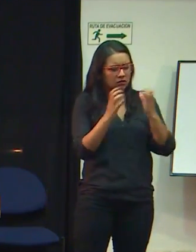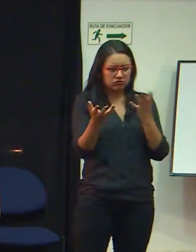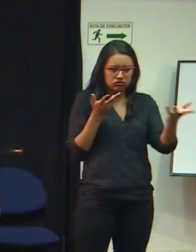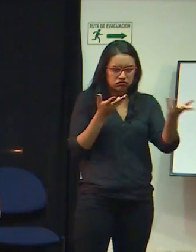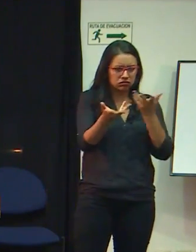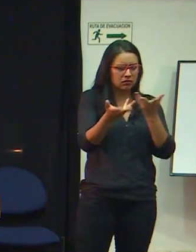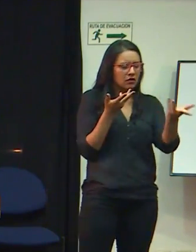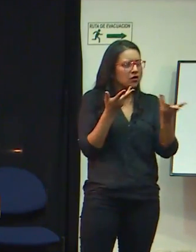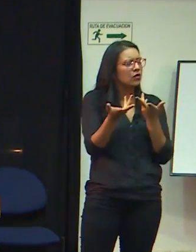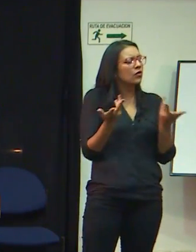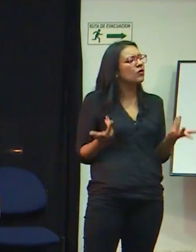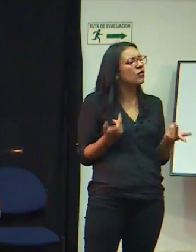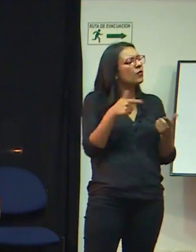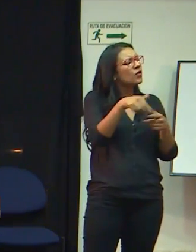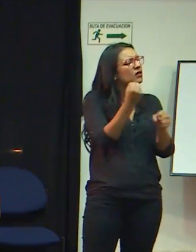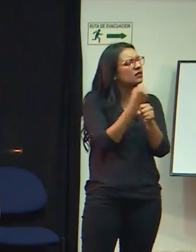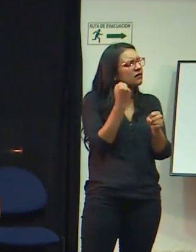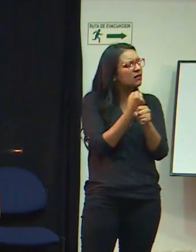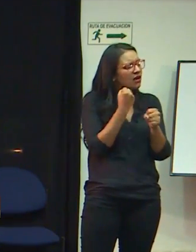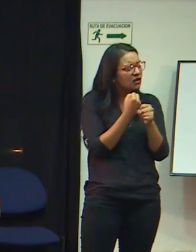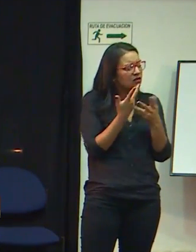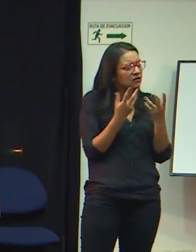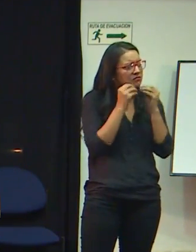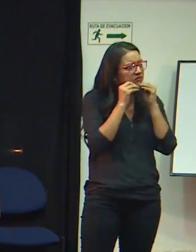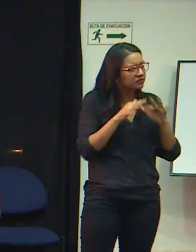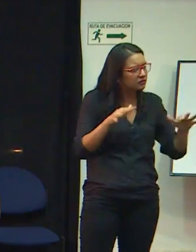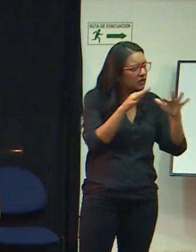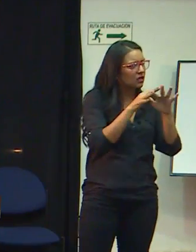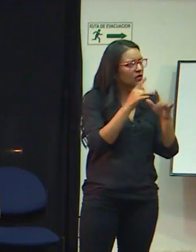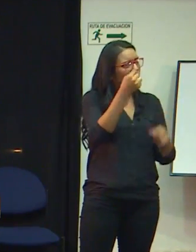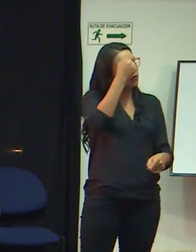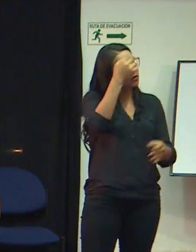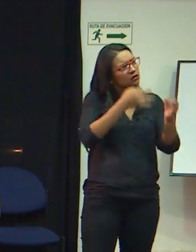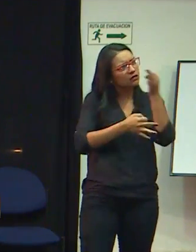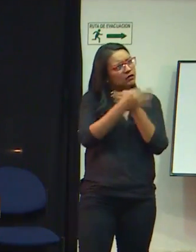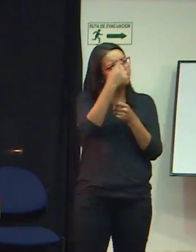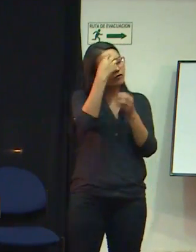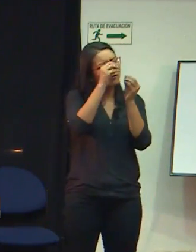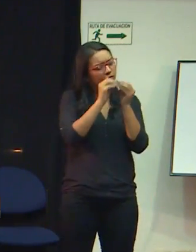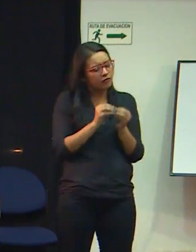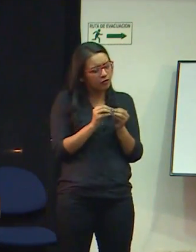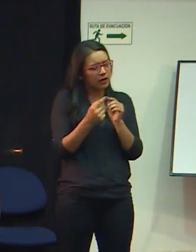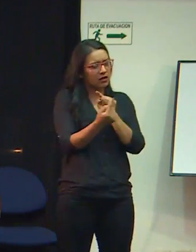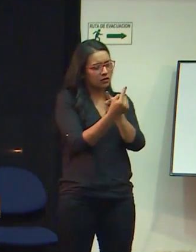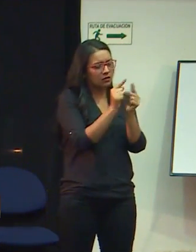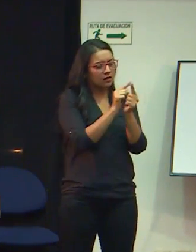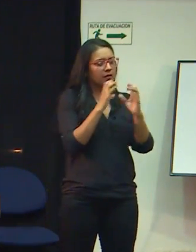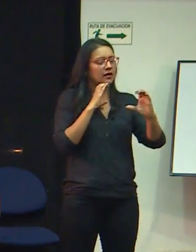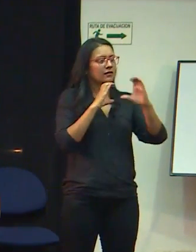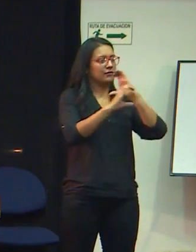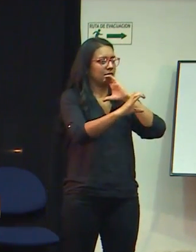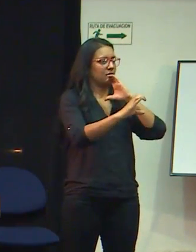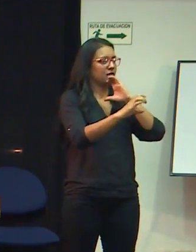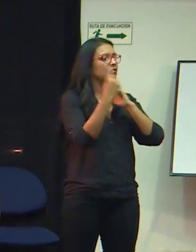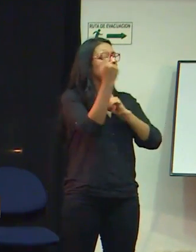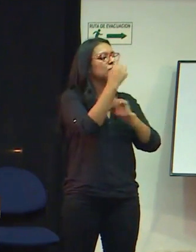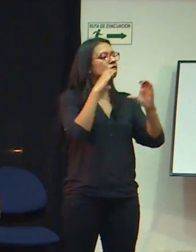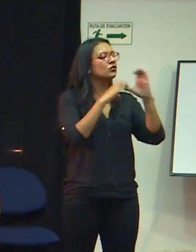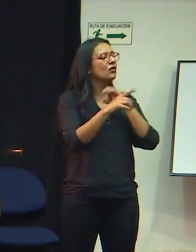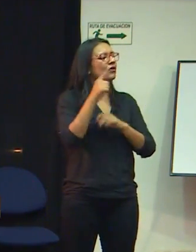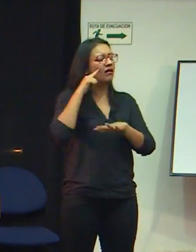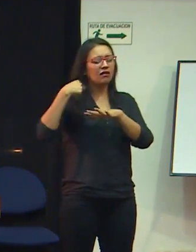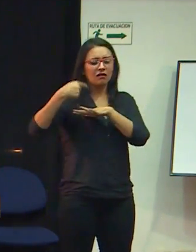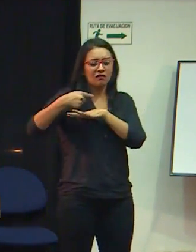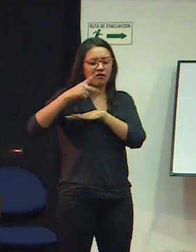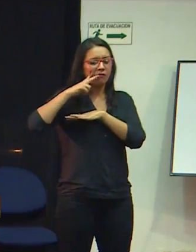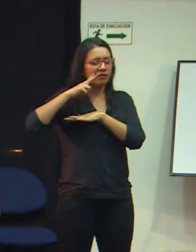cómo se va a hacer pues entonces ese trabajo pues de empezar a pensarnos otras formas de encontrarnos y de comunicarnos que no sean simplemente las